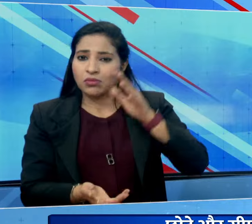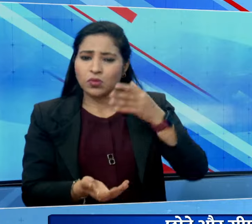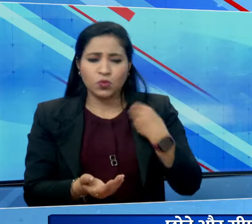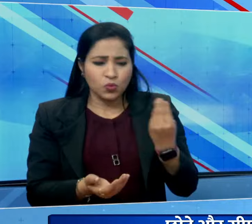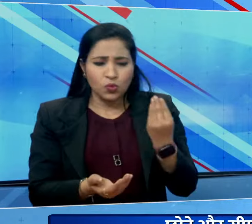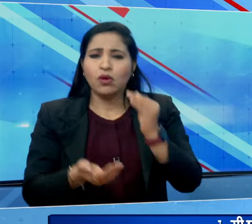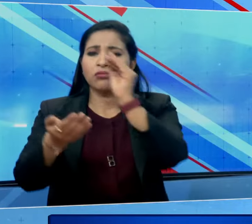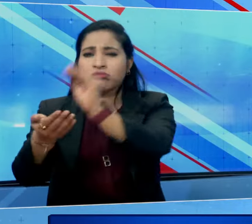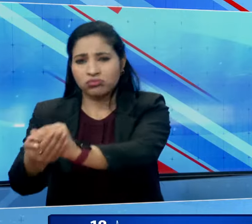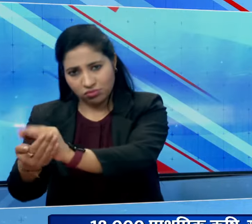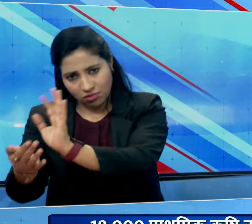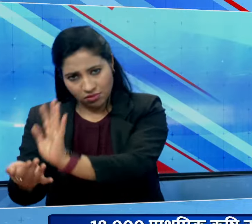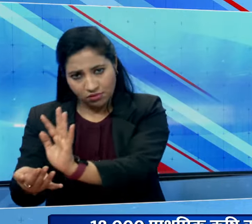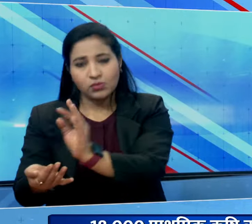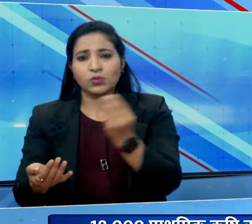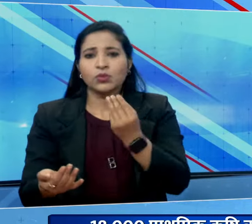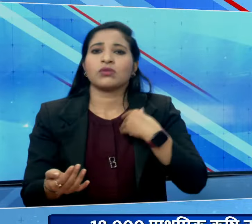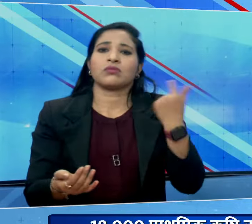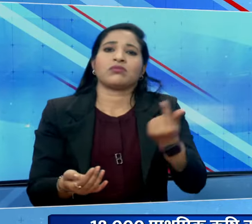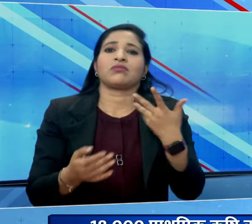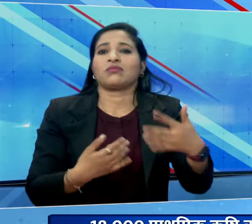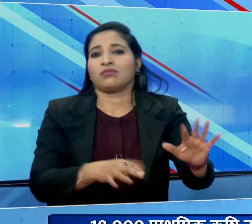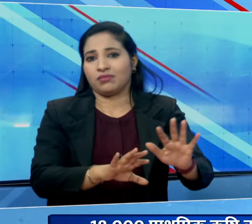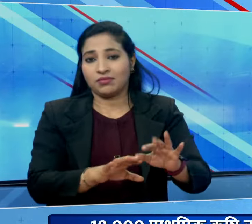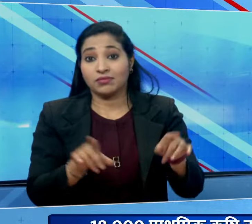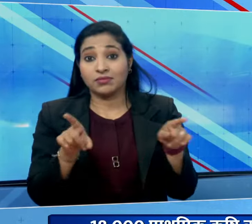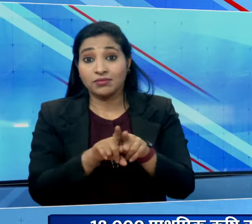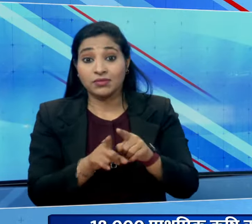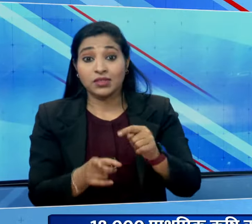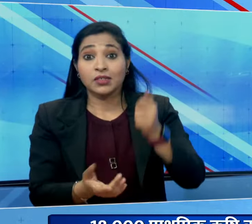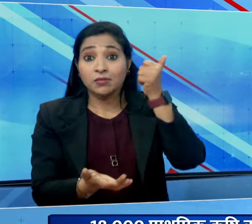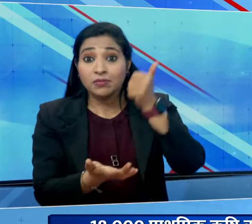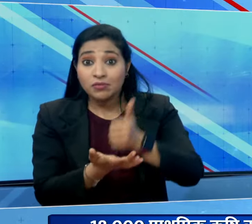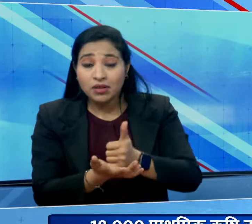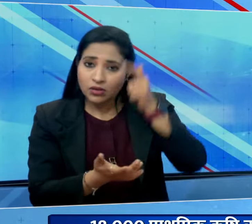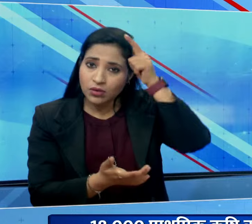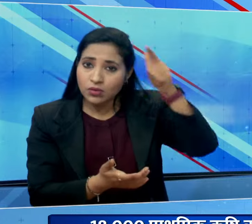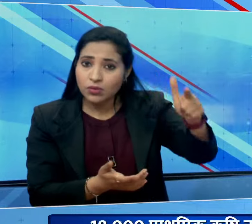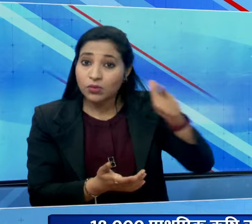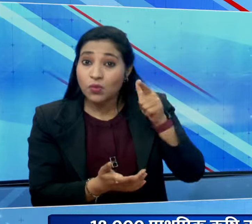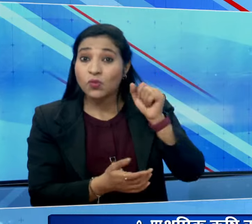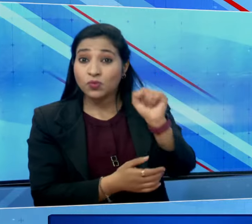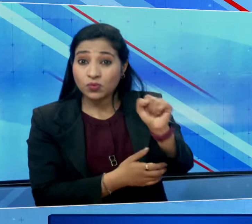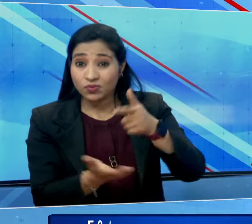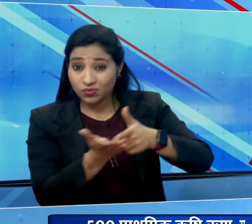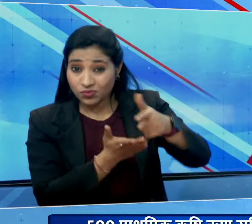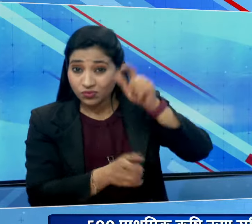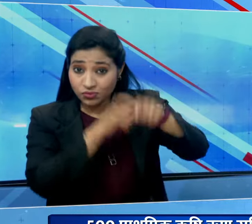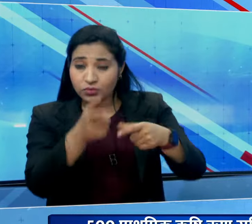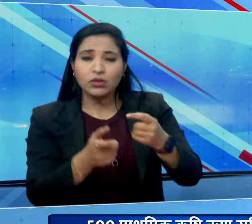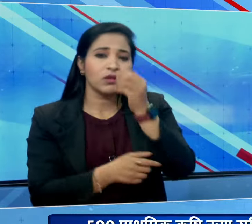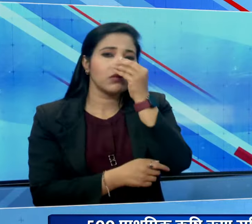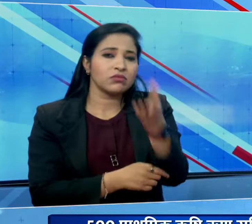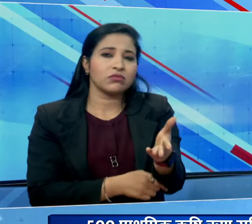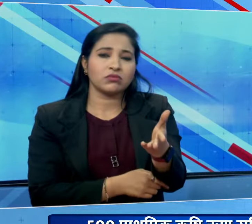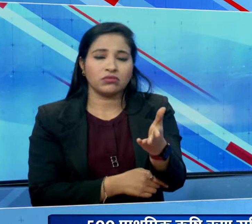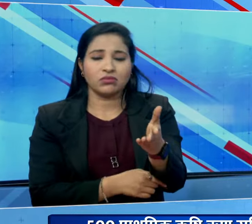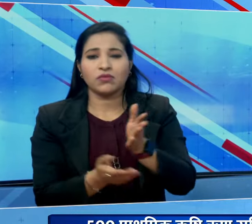स्टोर कर पाएंगे उन्हें बैंको से रुण लेने में भी आसानी